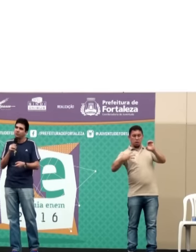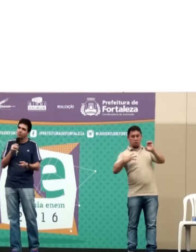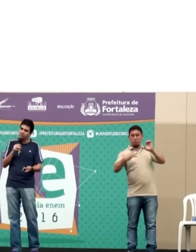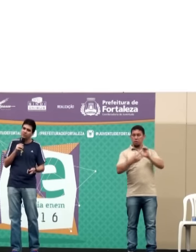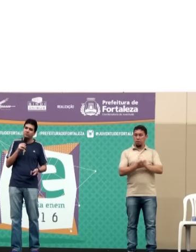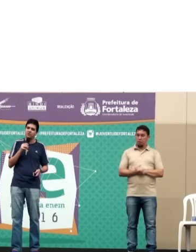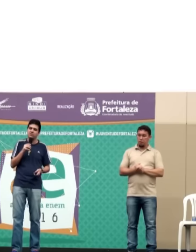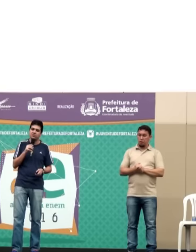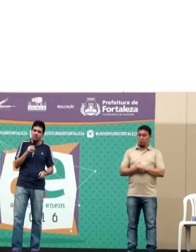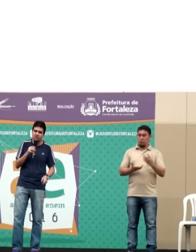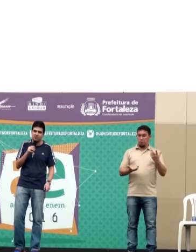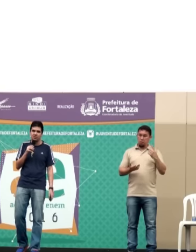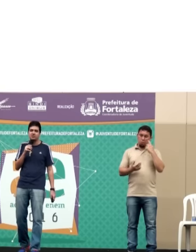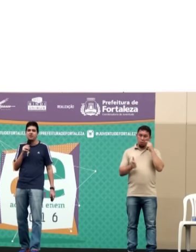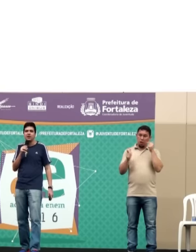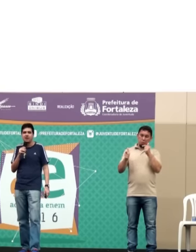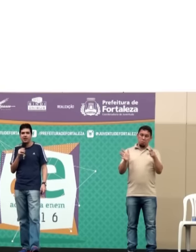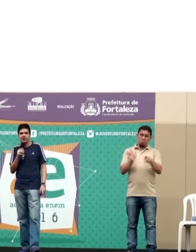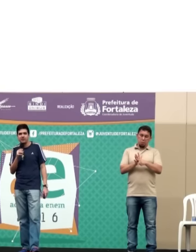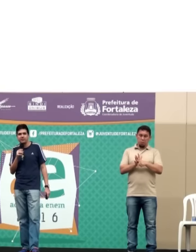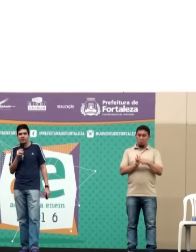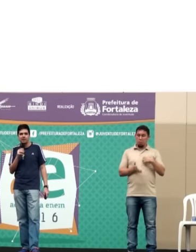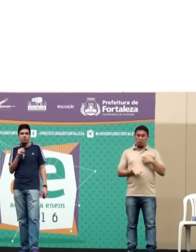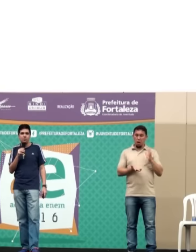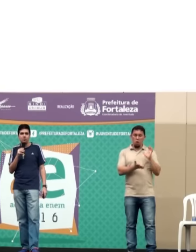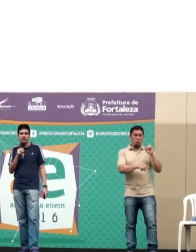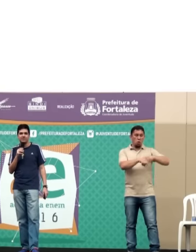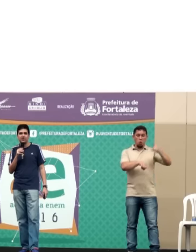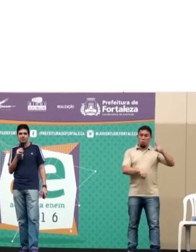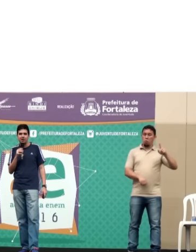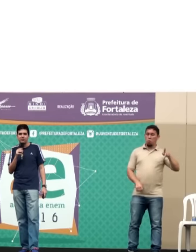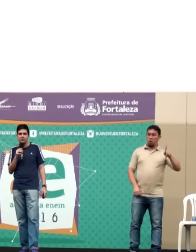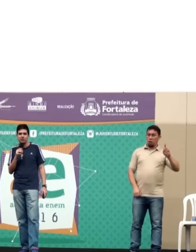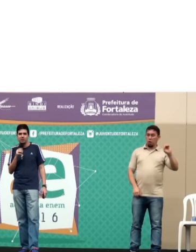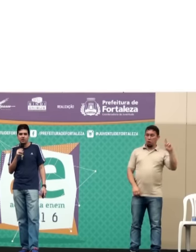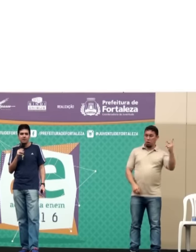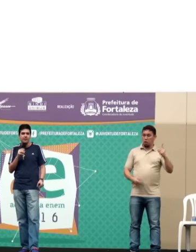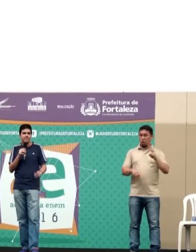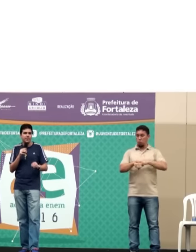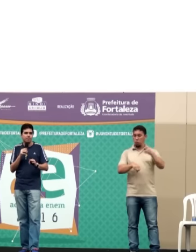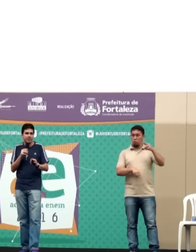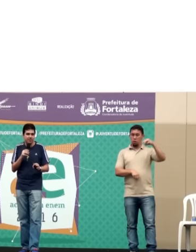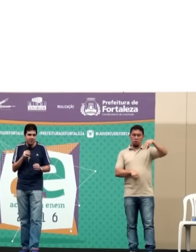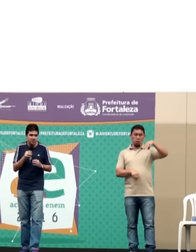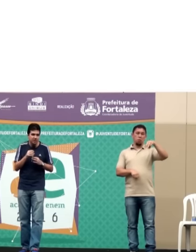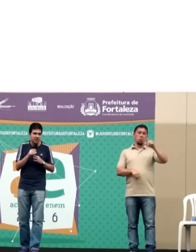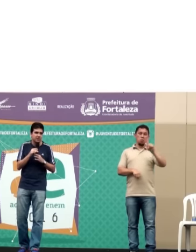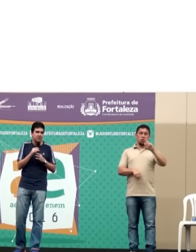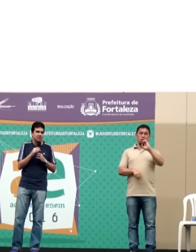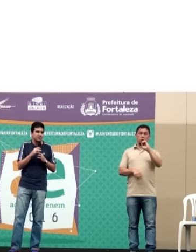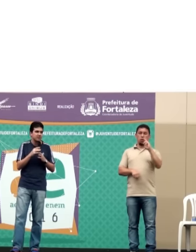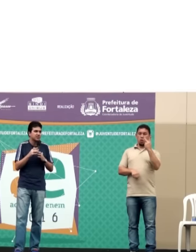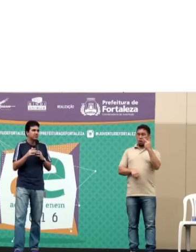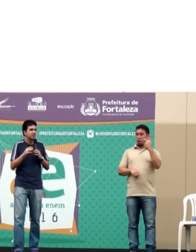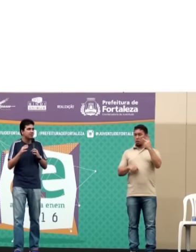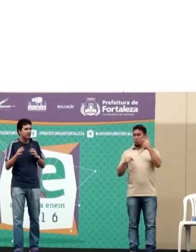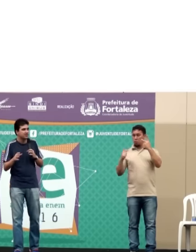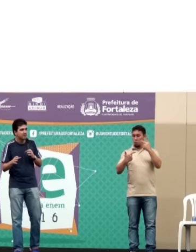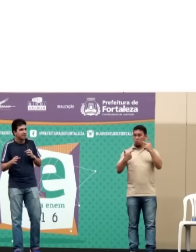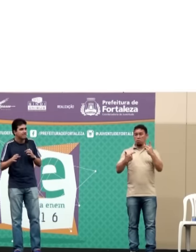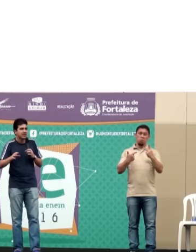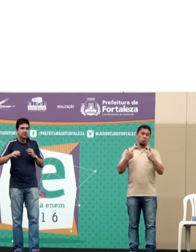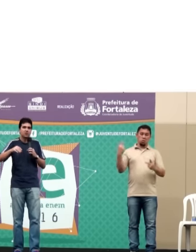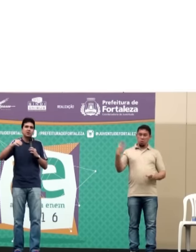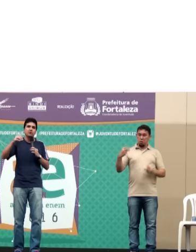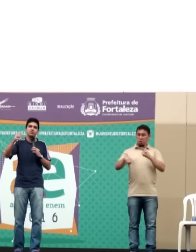FeOH3. Como são três hidroxilas, ela é classificada como uma tribase, ok? Então, primeiro critério de classificação das